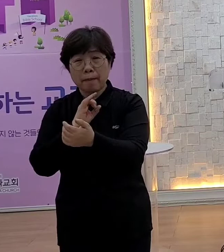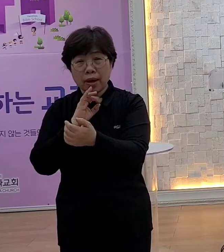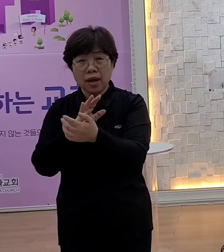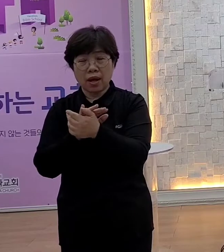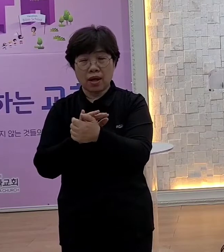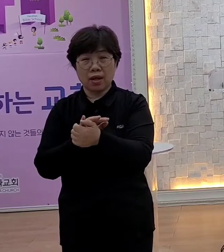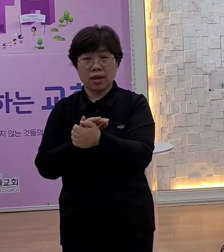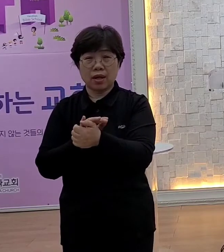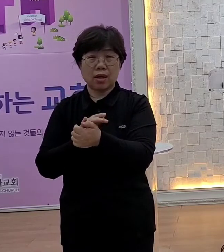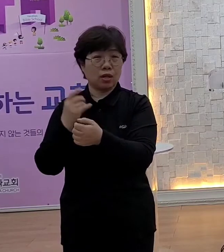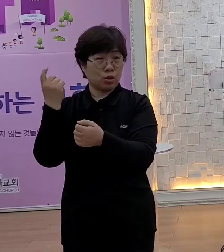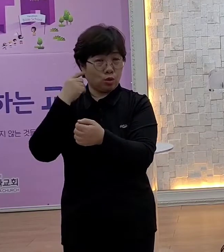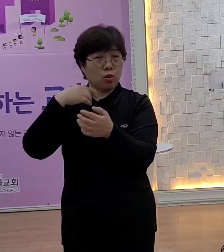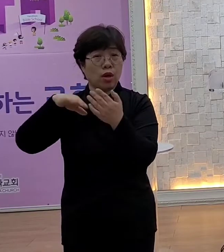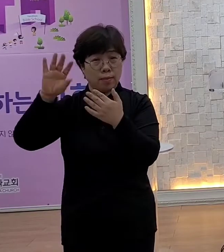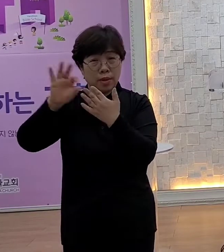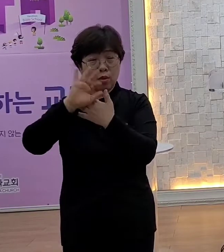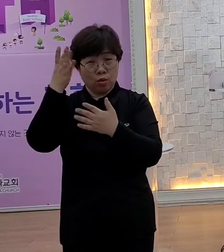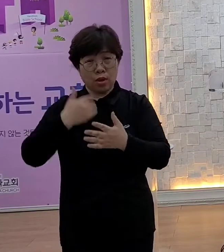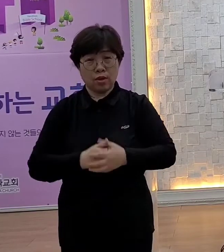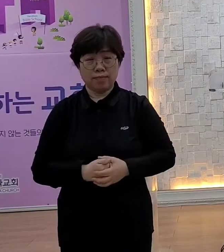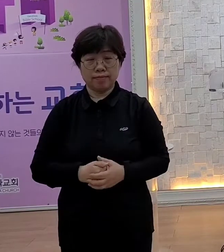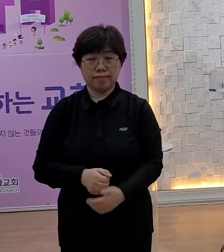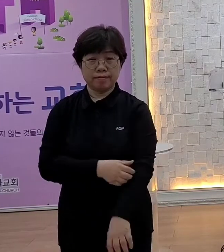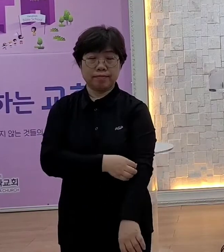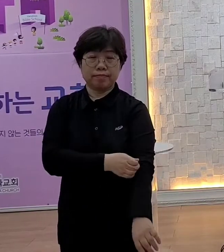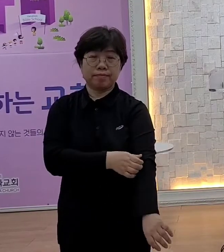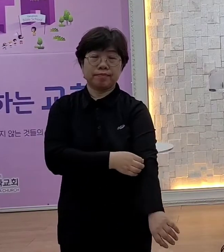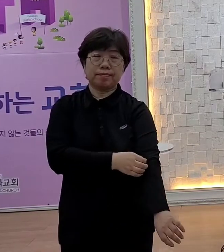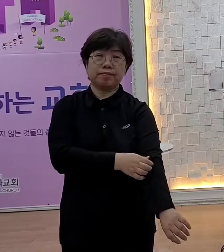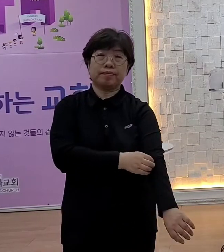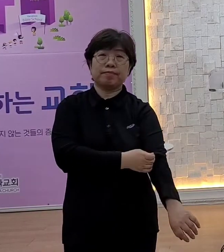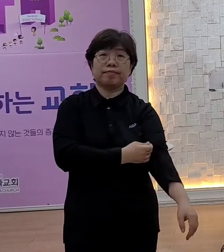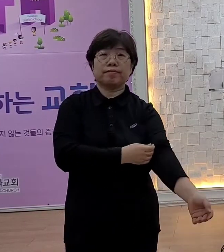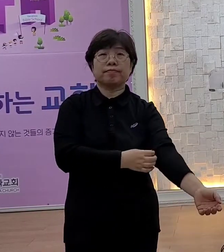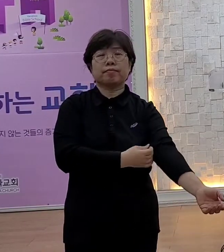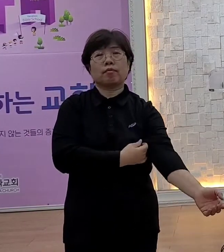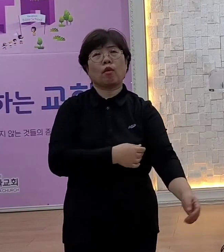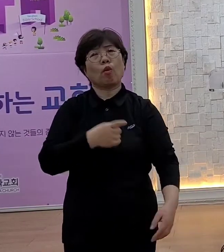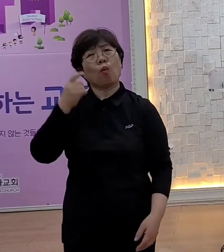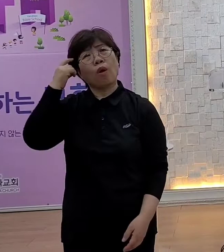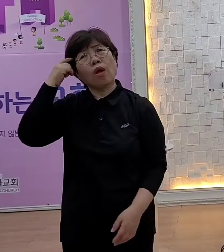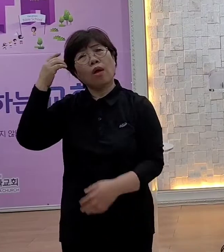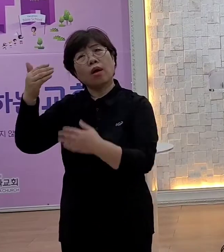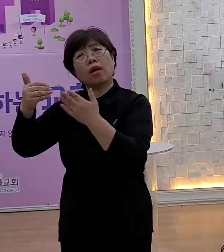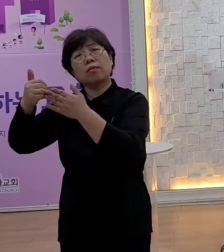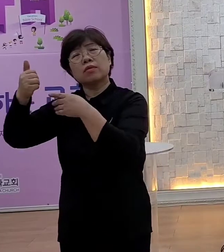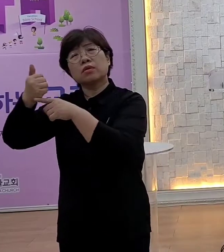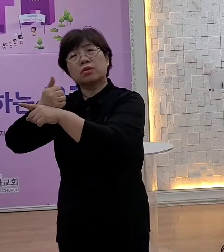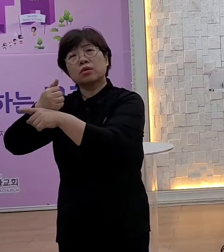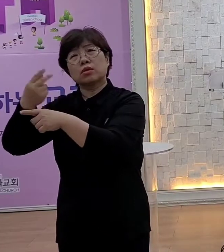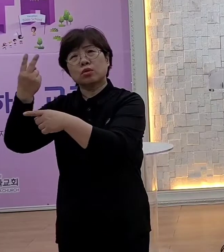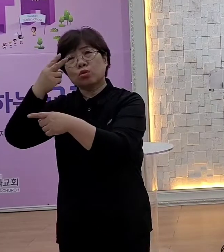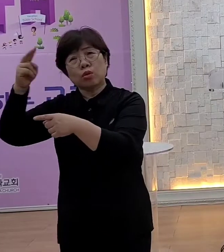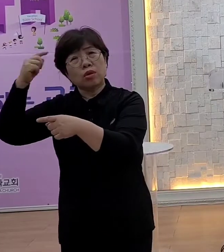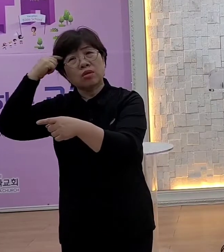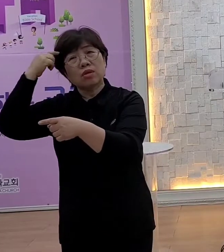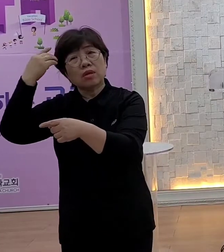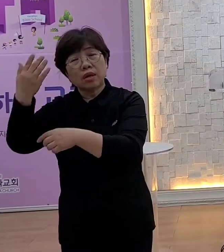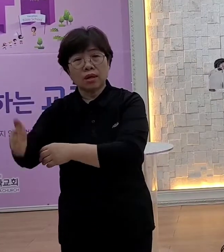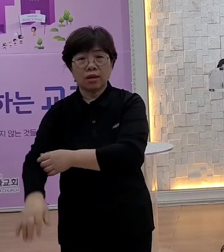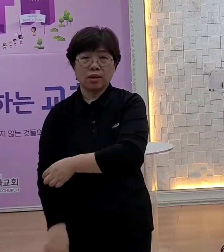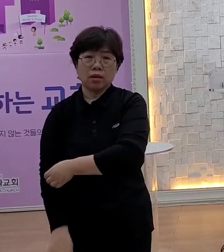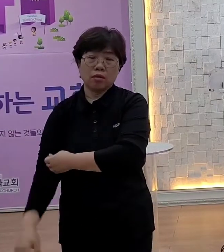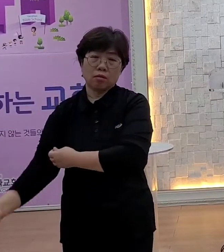가도 오늘 진짜 너무 귀한 것을 배우게 됩니다. 도대체 그럼 하나님은 왜 뜻을